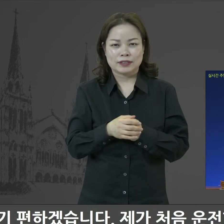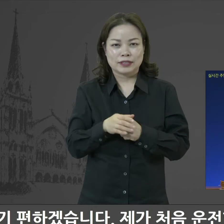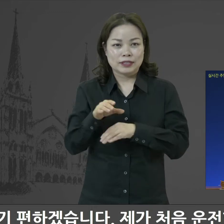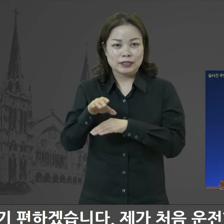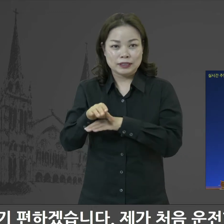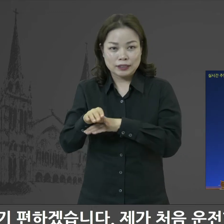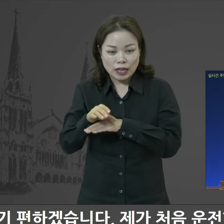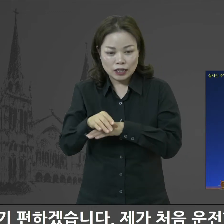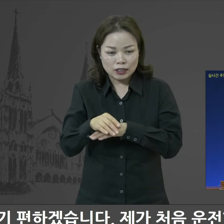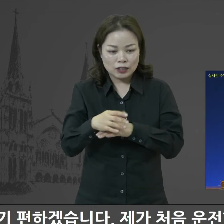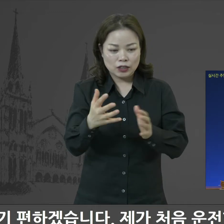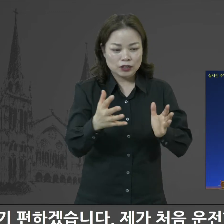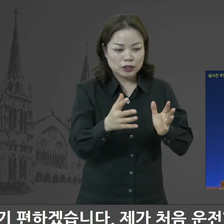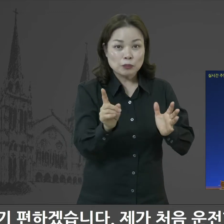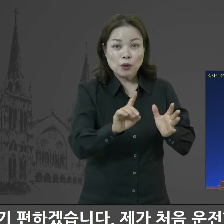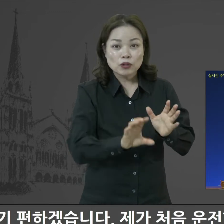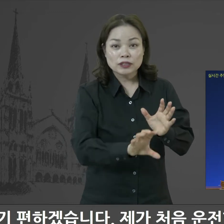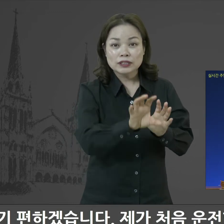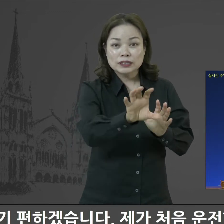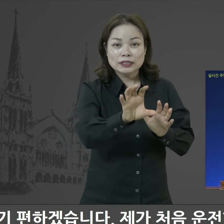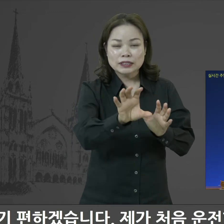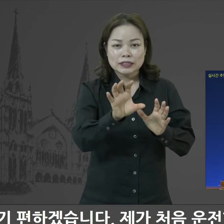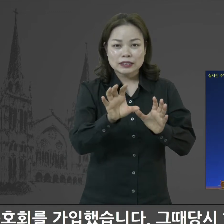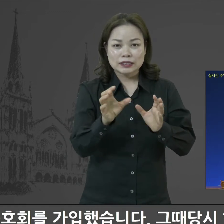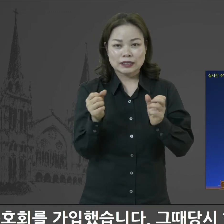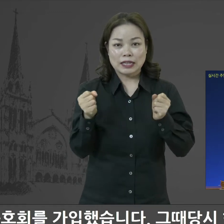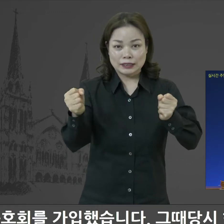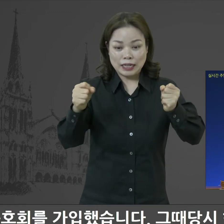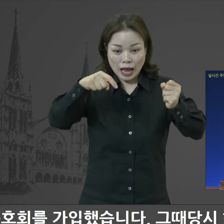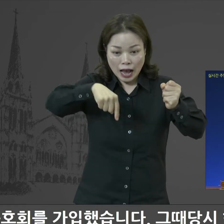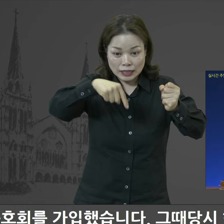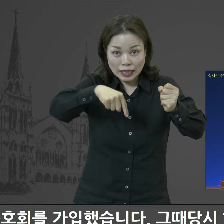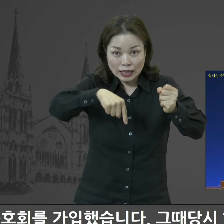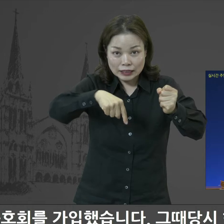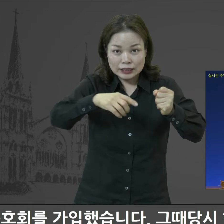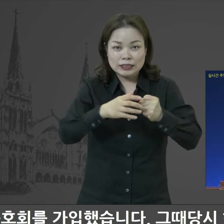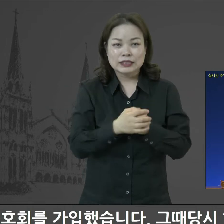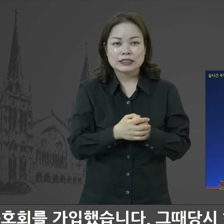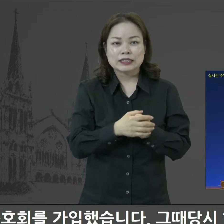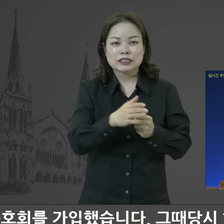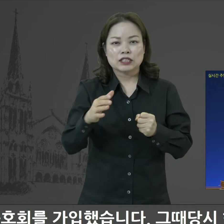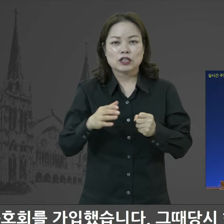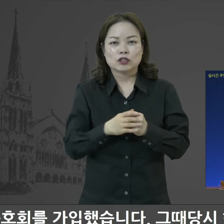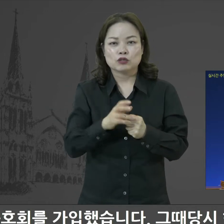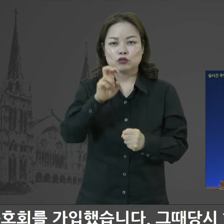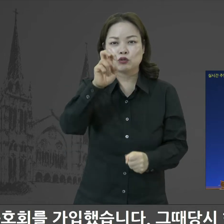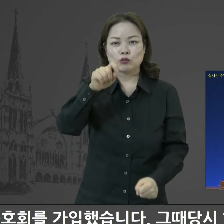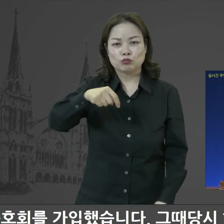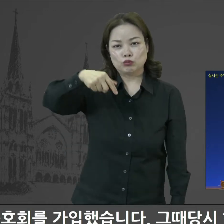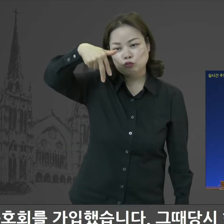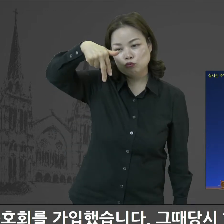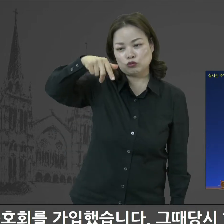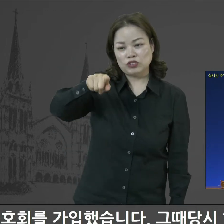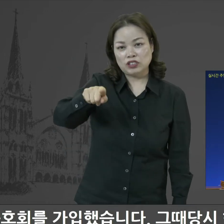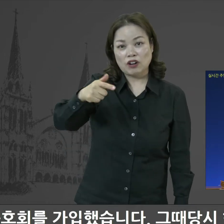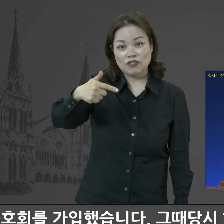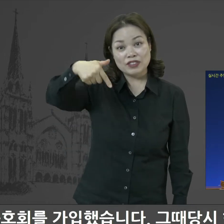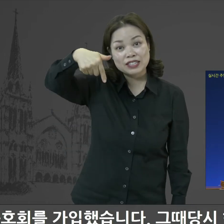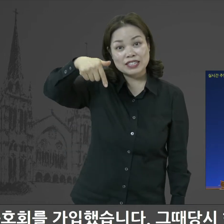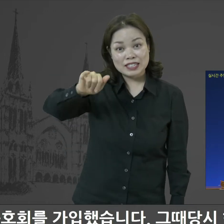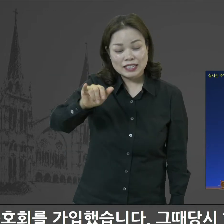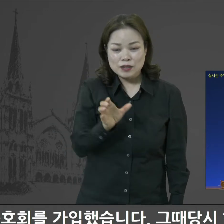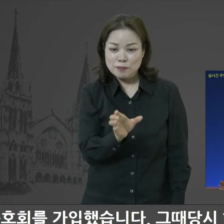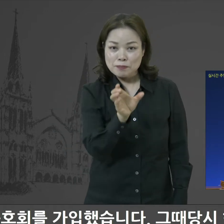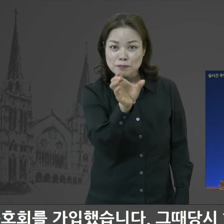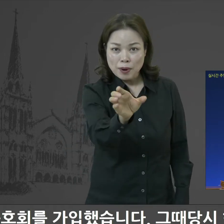차에 동호회 회원들이 다 뭐를 달았냐면, 아시는 분들 아시겠지만 CB라는 무전기가 있었습니다. 무전기를 달고